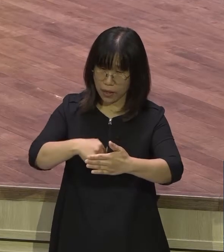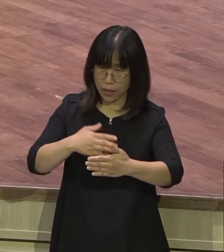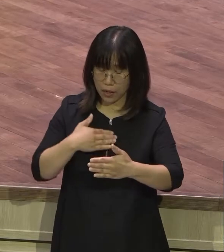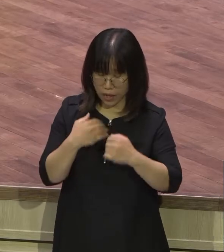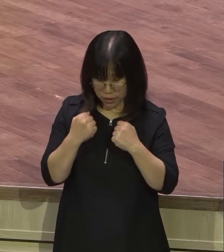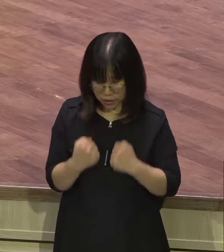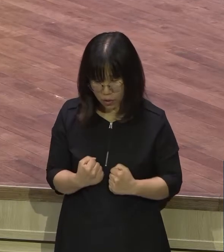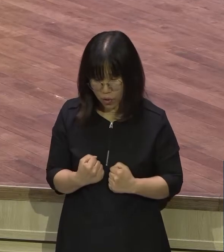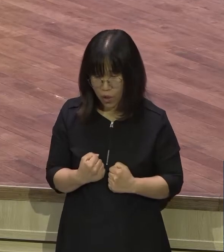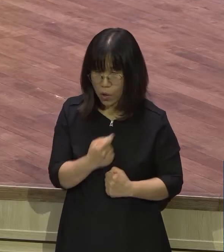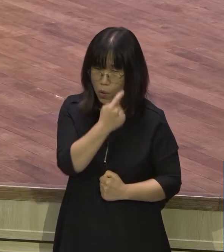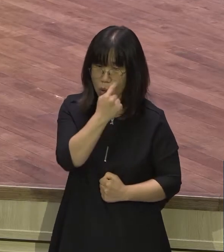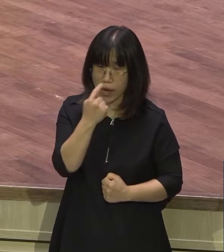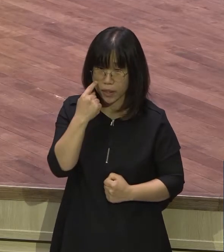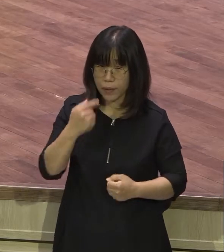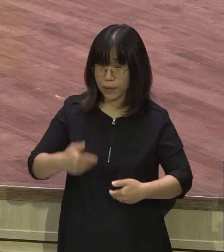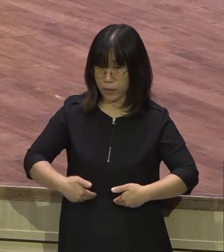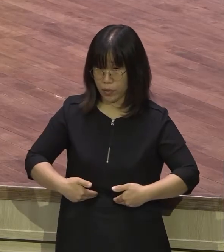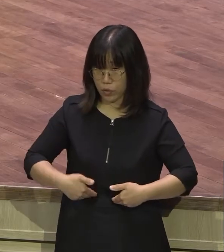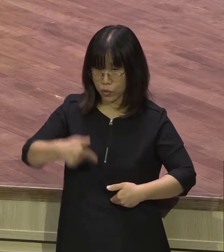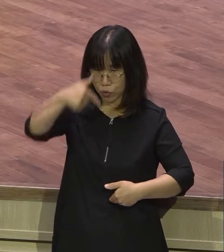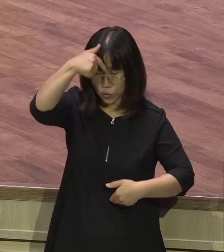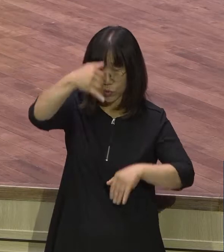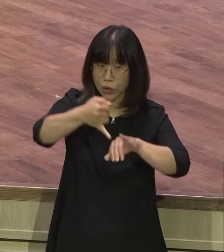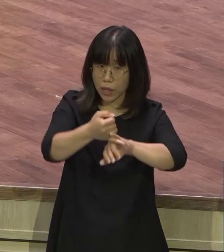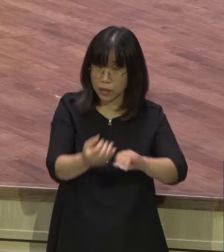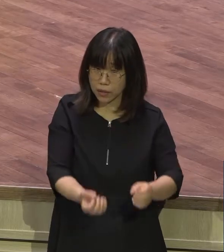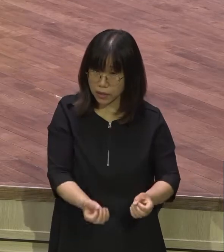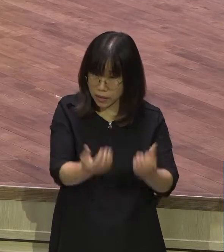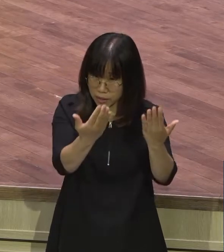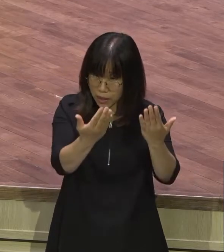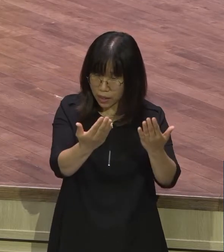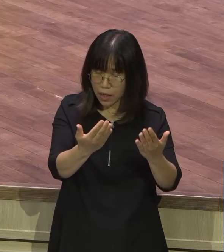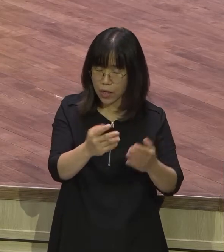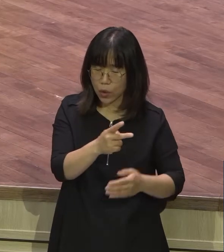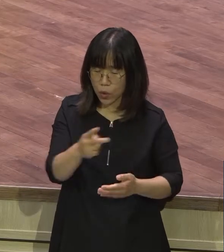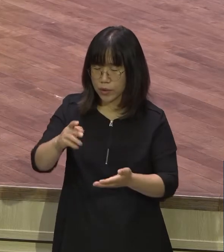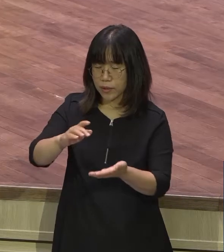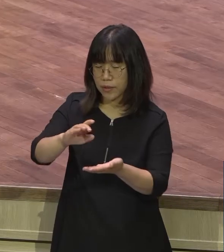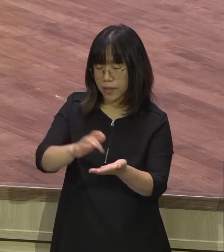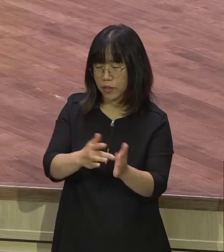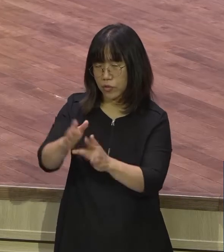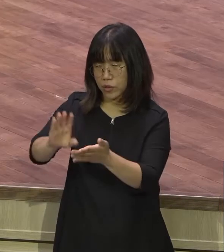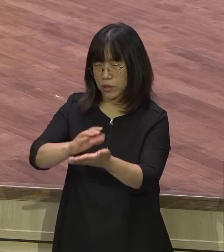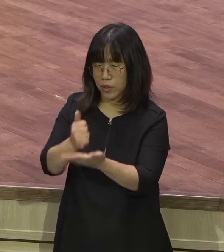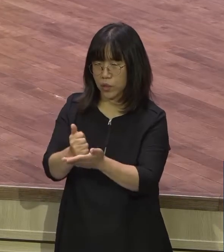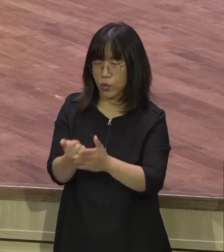그래서 모든 구약의 제사가 예수 그리스도의 예표예요.